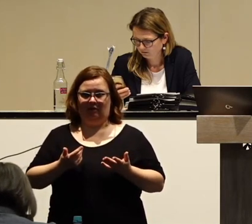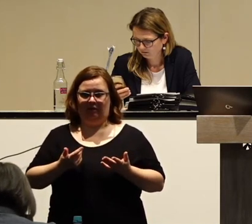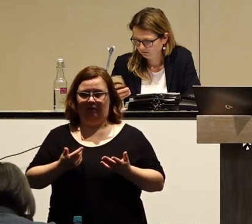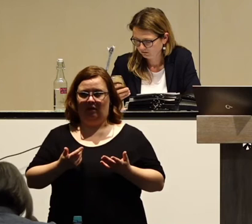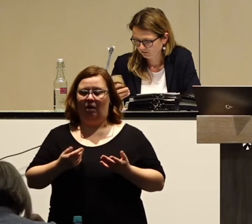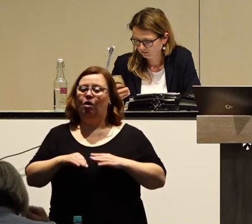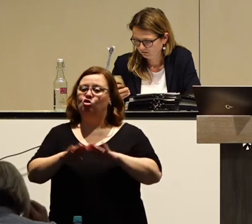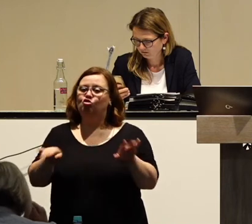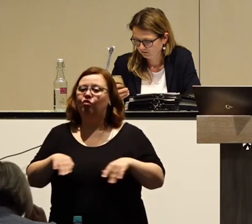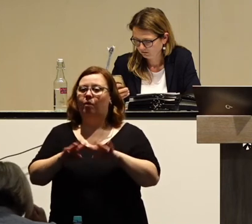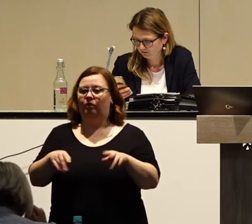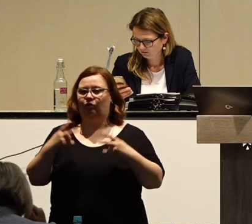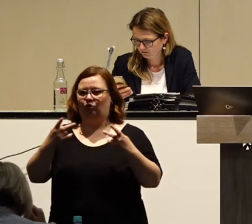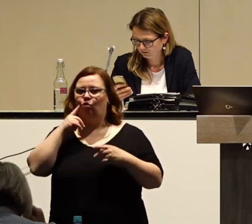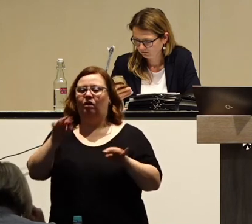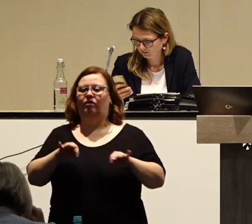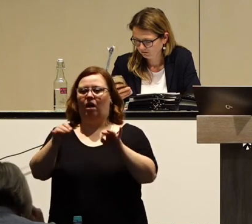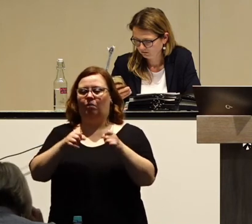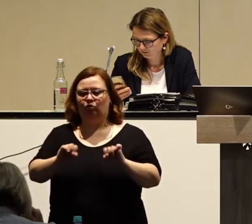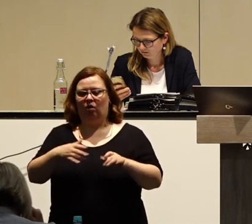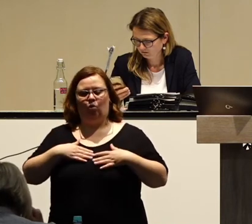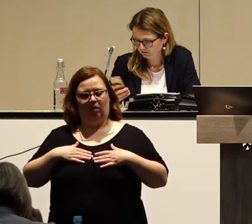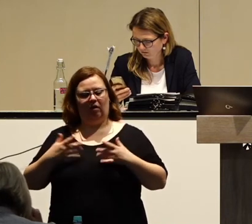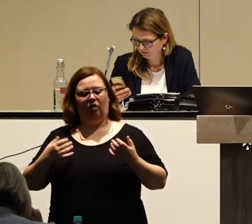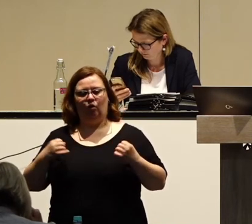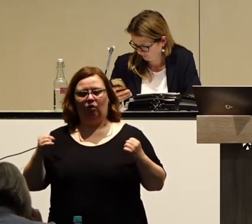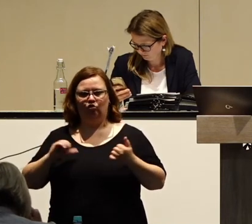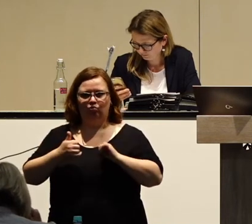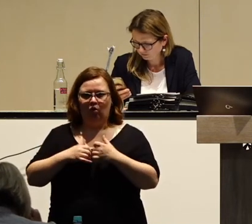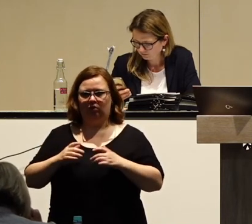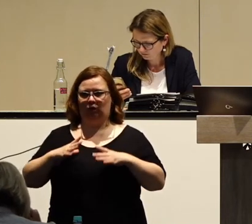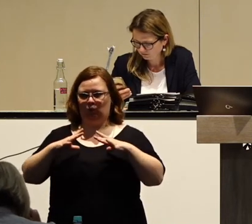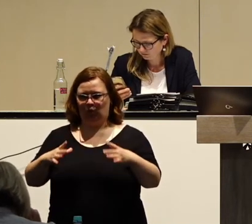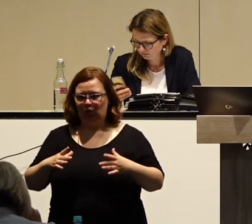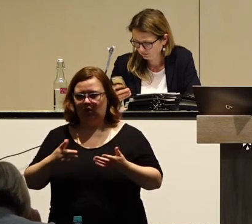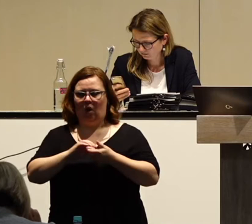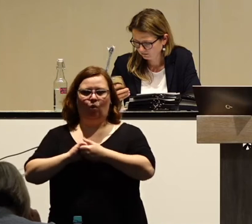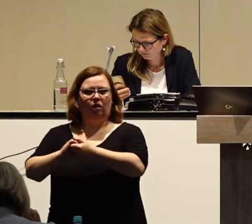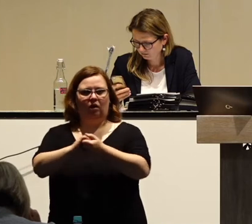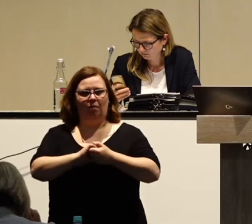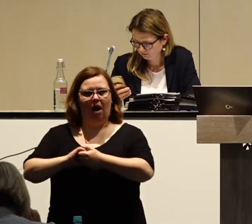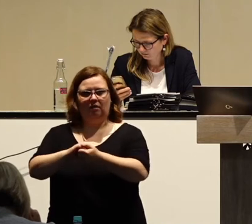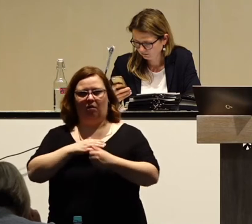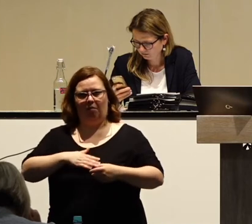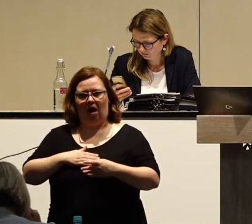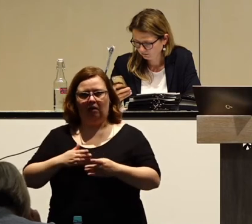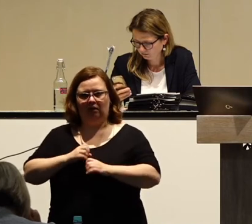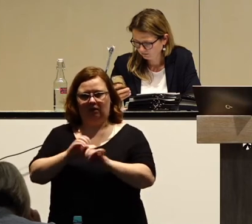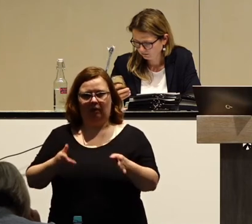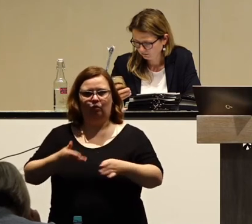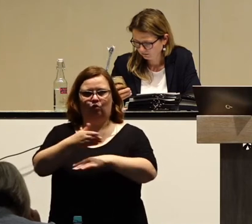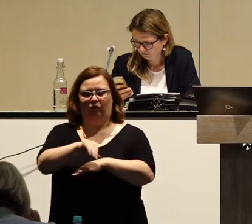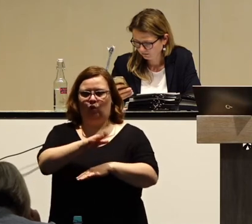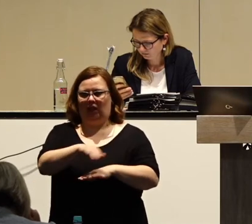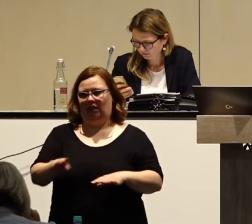Schwimmen können ist aber mehr als Gefahrenprävention. Es ist eine gesunde Form der Körperertüchtigung und der gemeinsame Besuch des Badesees hat gerade für Kinder